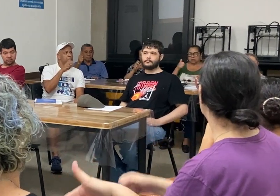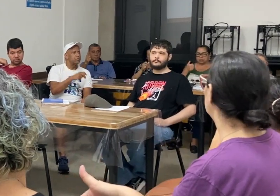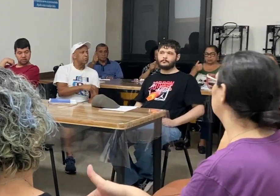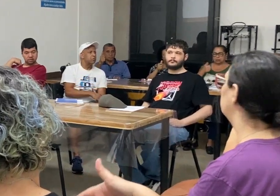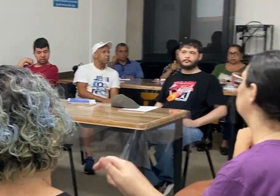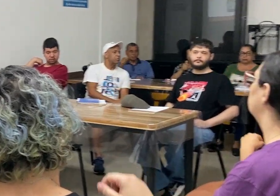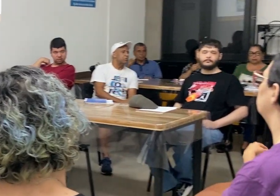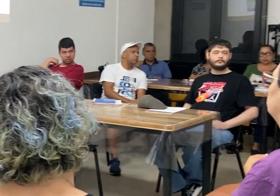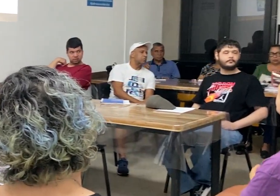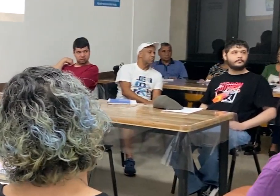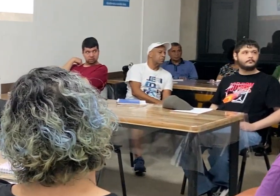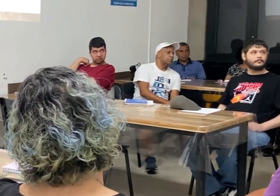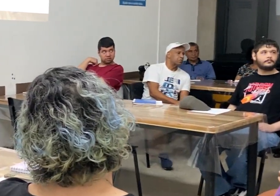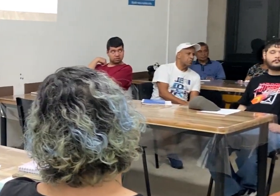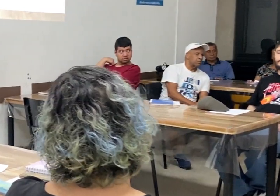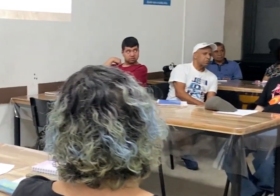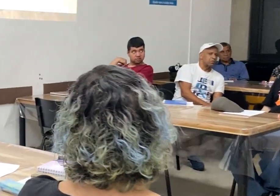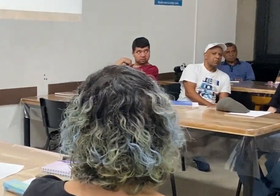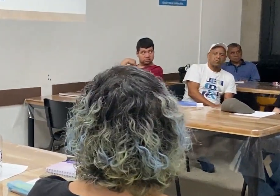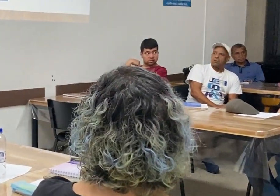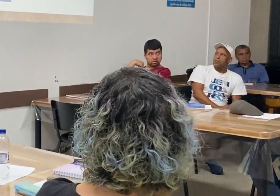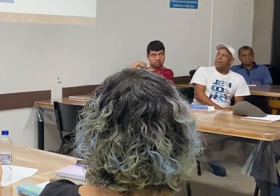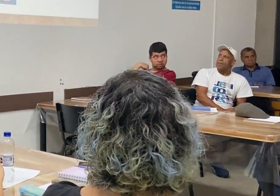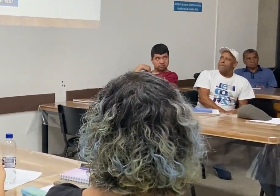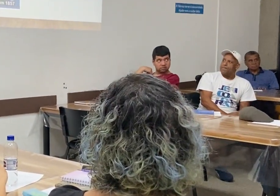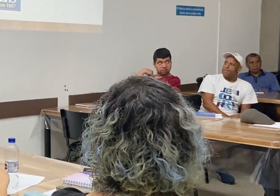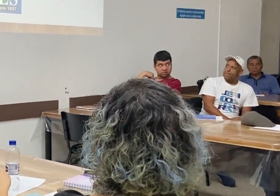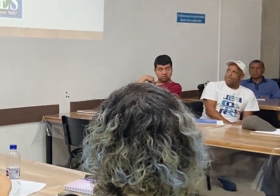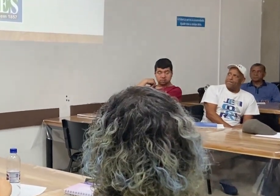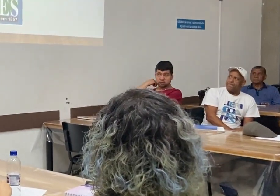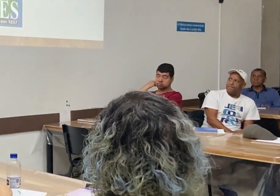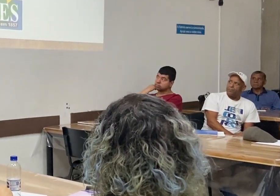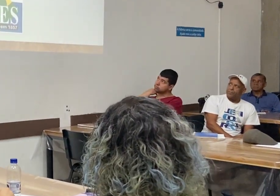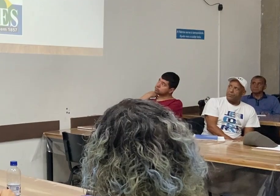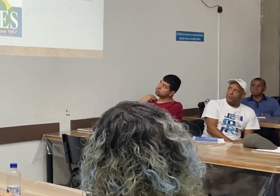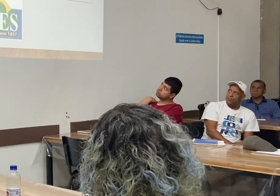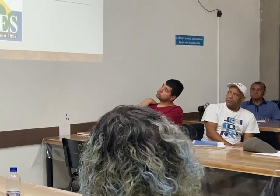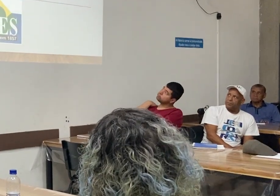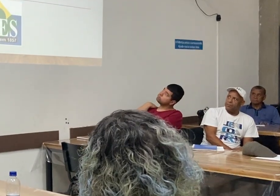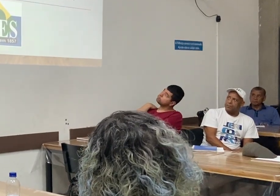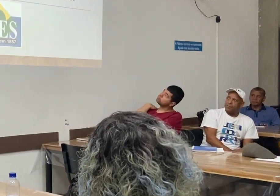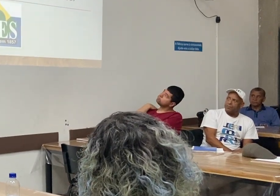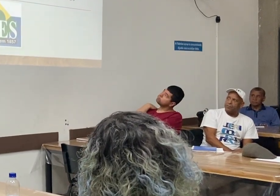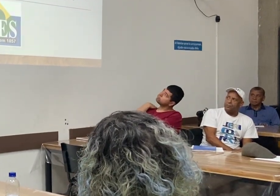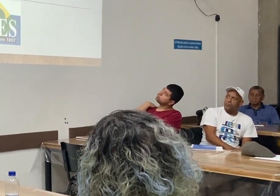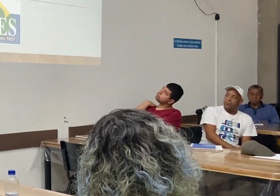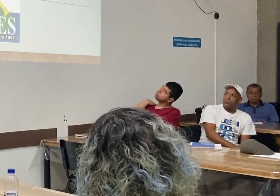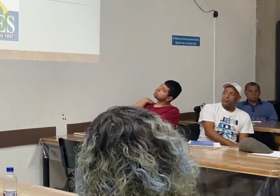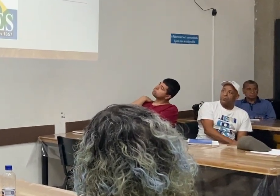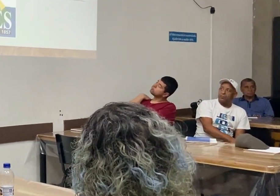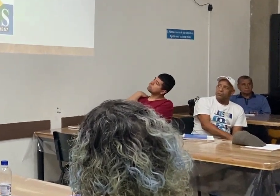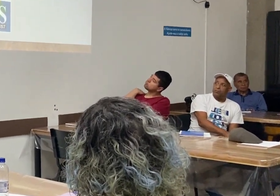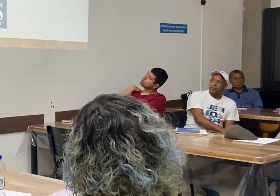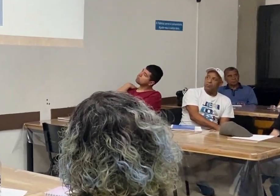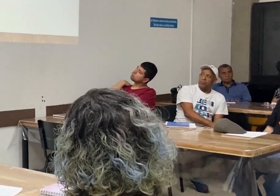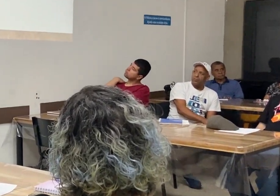1857. Foi criado lá o que hoje em dia conhece-se como Instituto Nacional de Educação de Surdos. Que é muito 17,